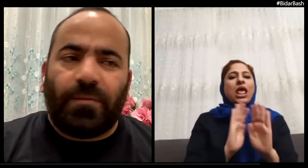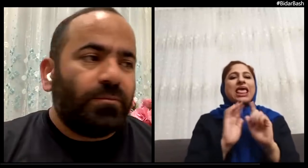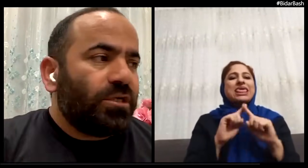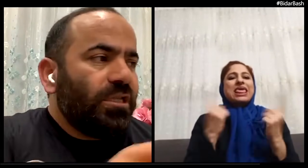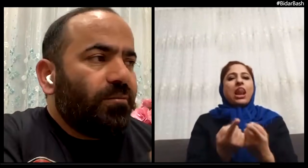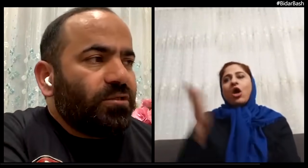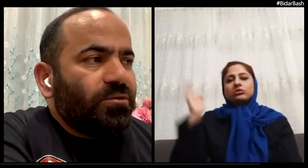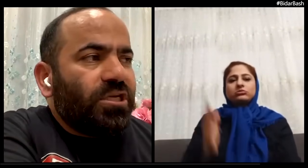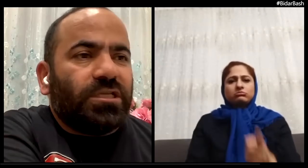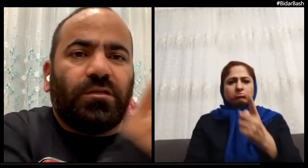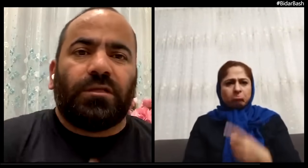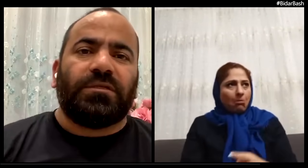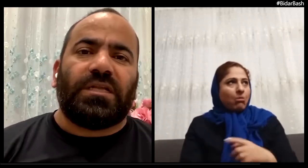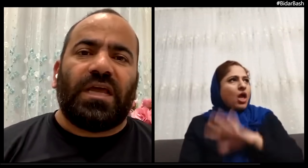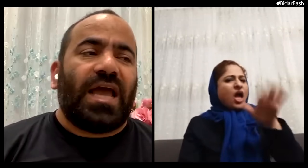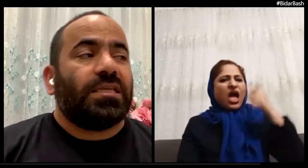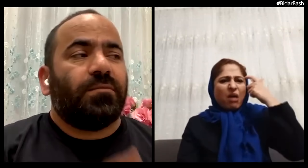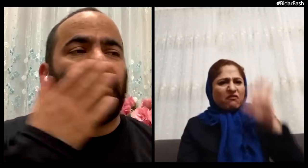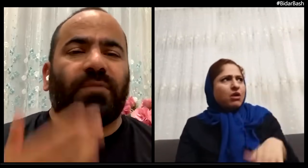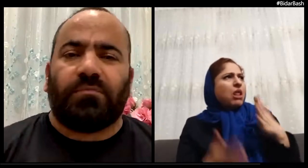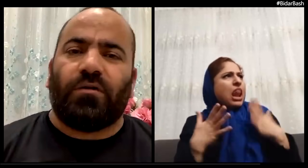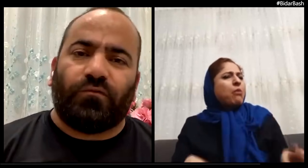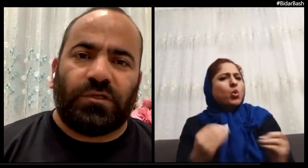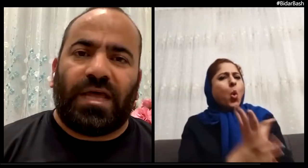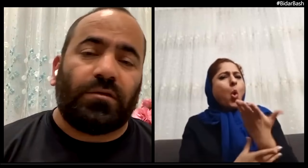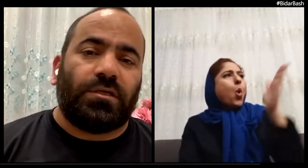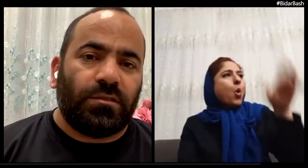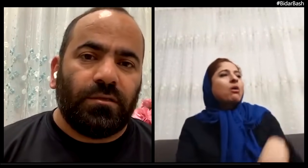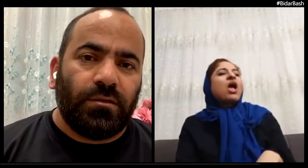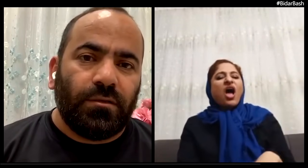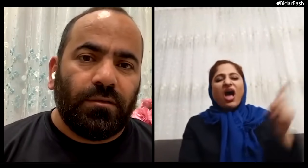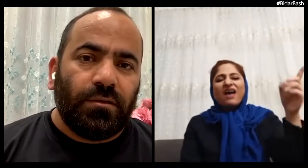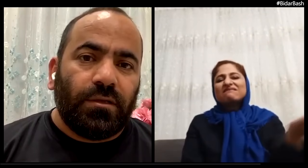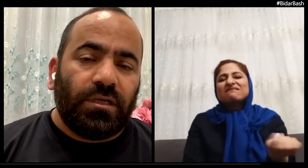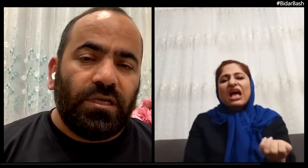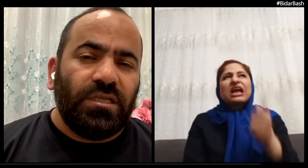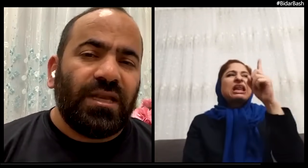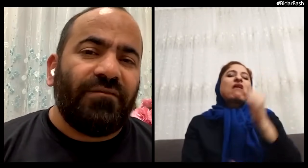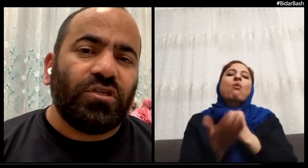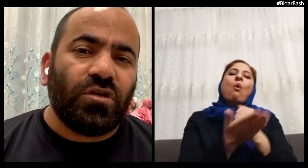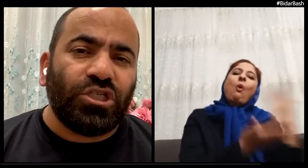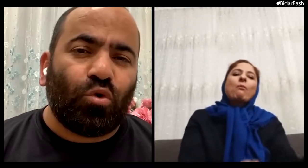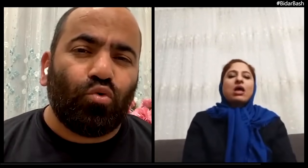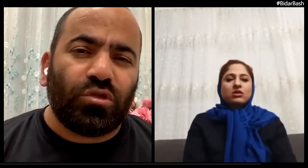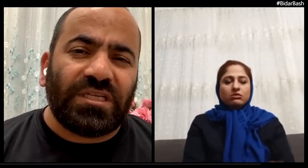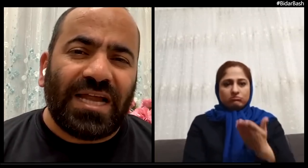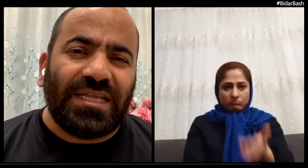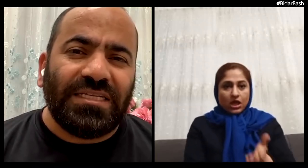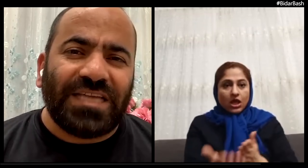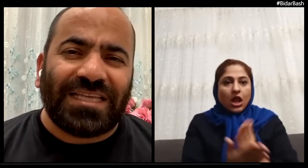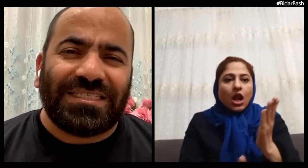همه میفهمیدیم که این لباس رو بهش هدیه داده، مثلا یه خیری برای این بدبخت رو برده نداره. این روشاش